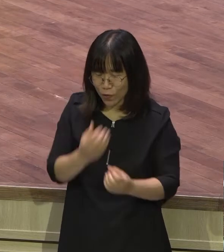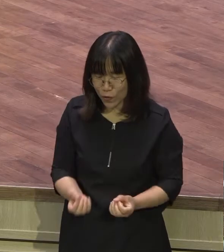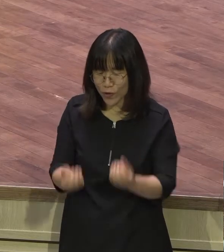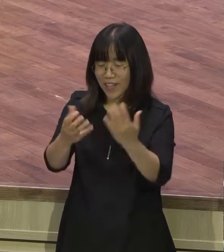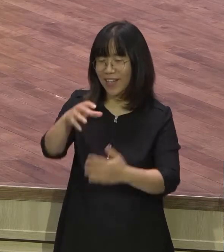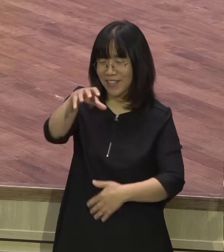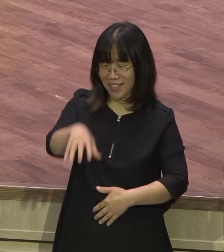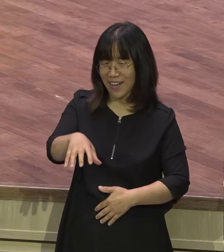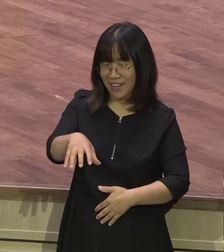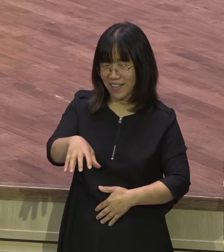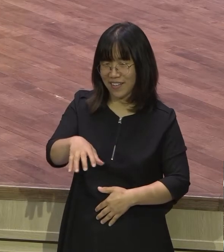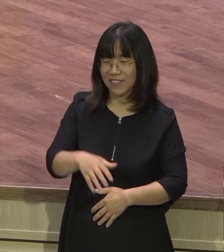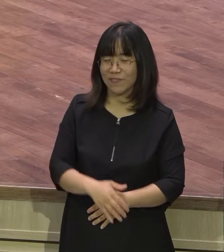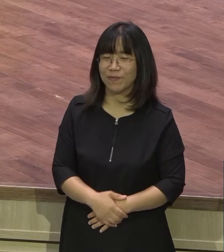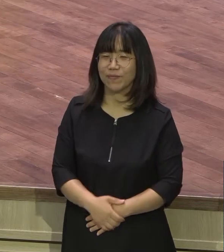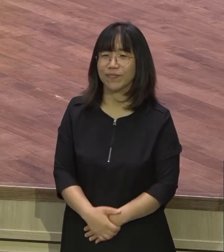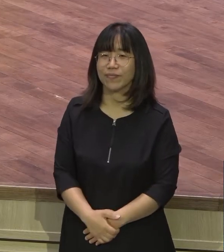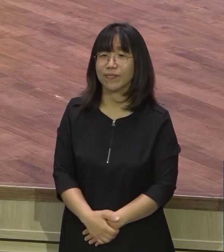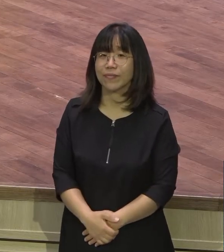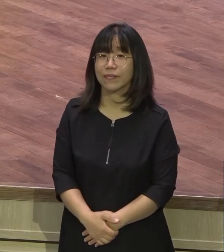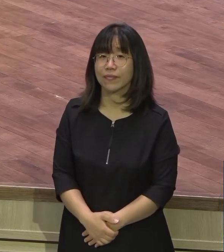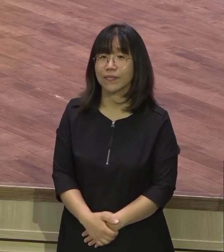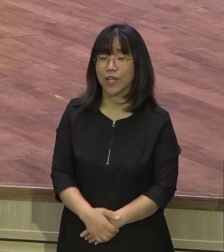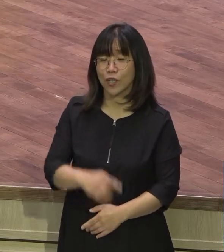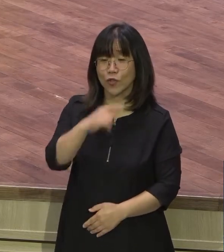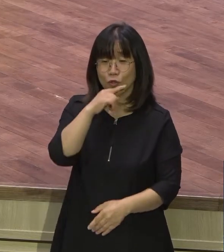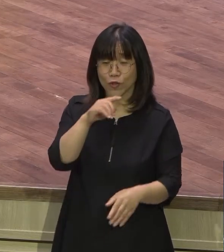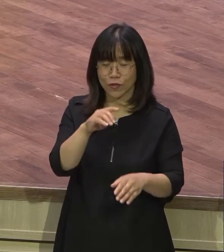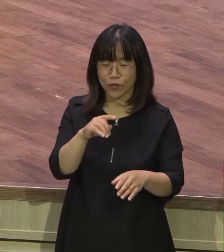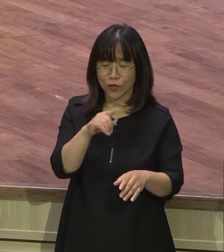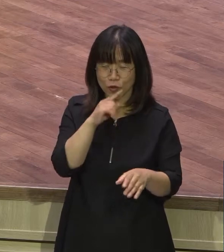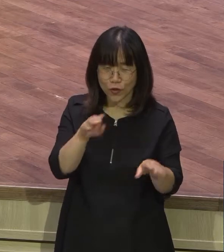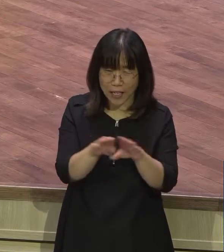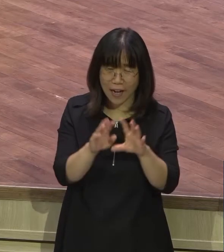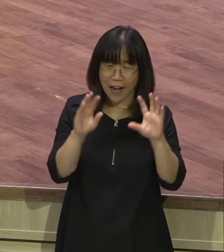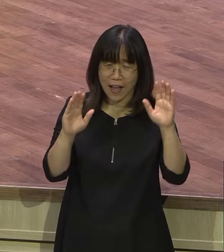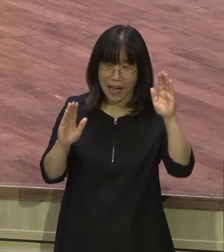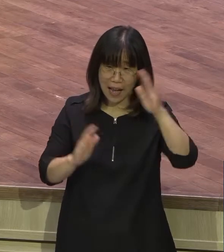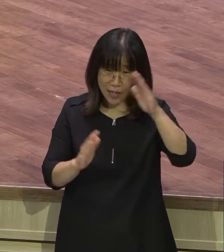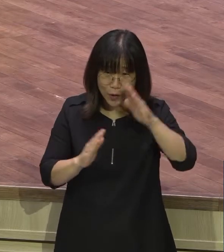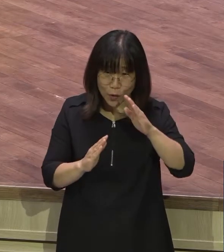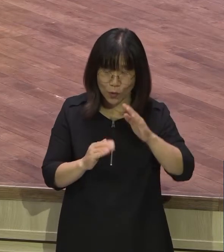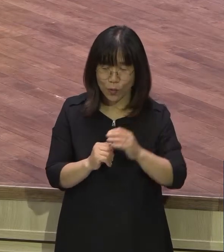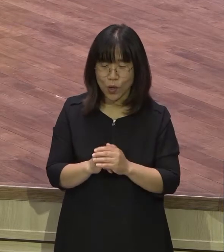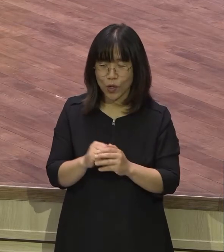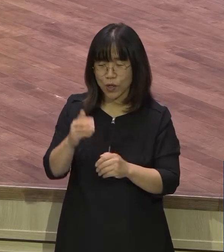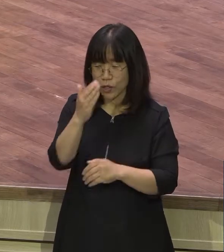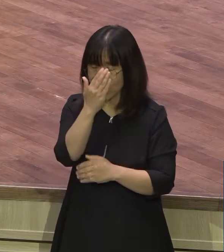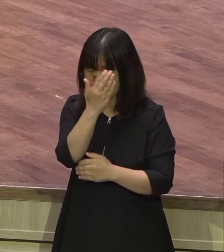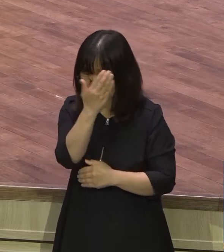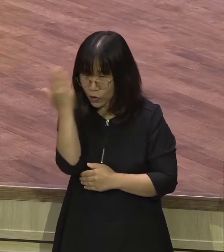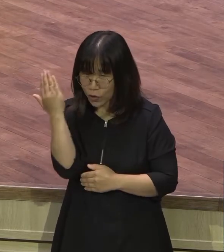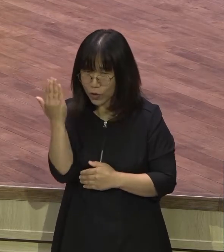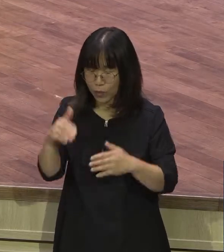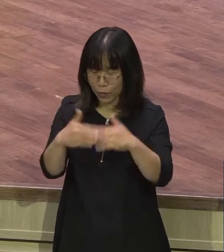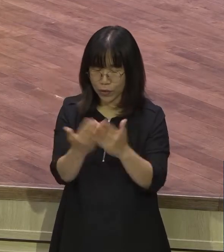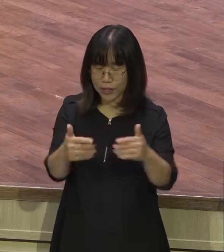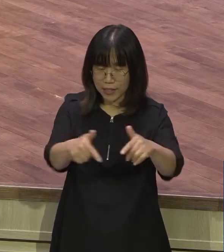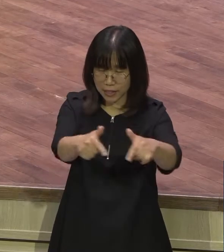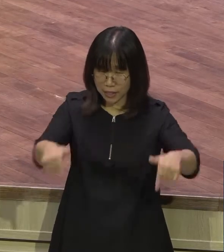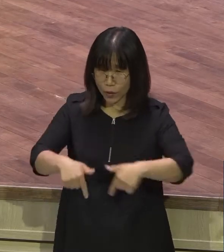축제장이다 글쎄요 주일학교다 전도회다 무슨 정연회다 모든 기관들